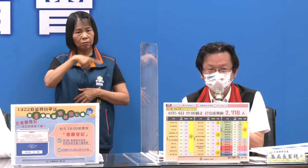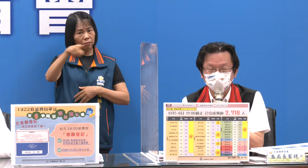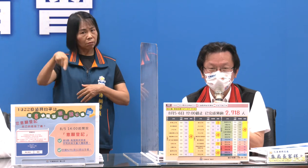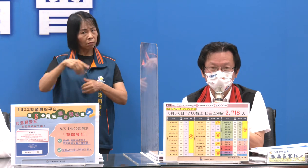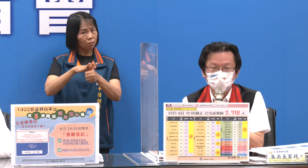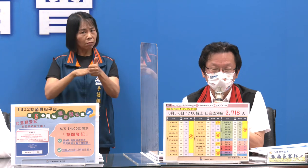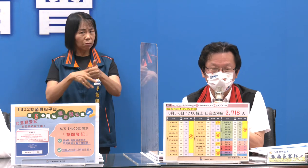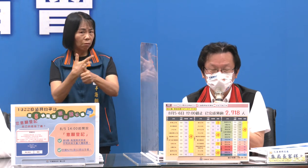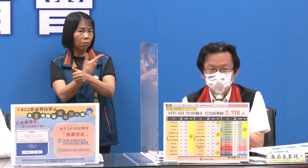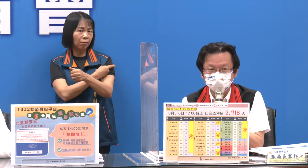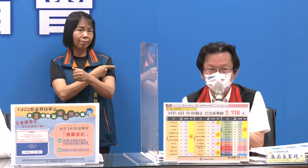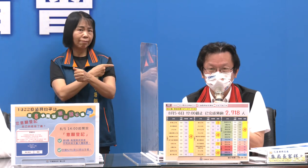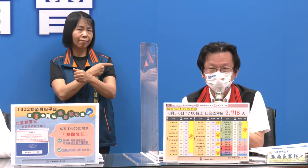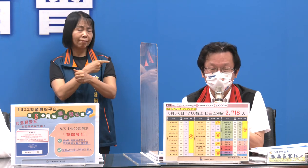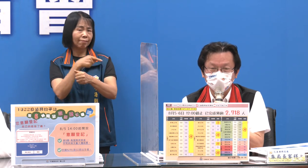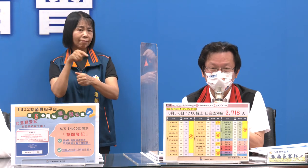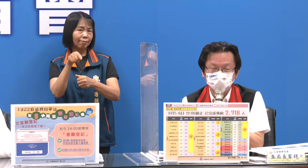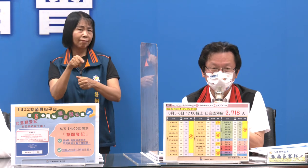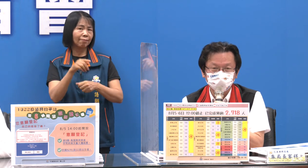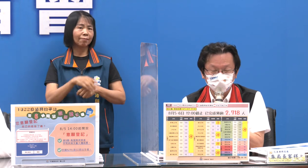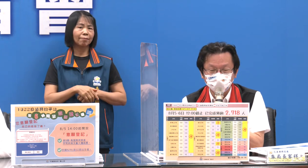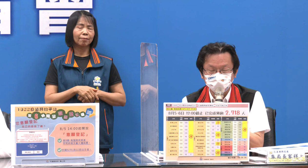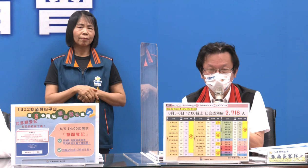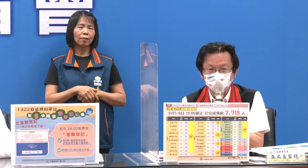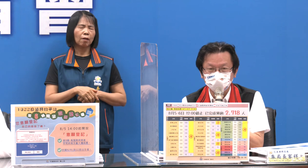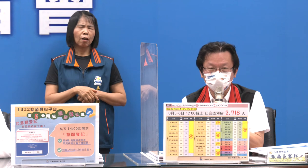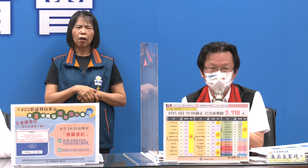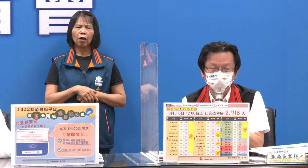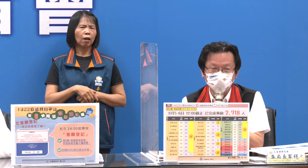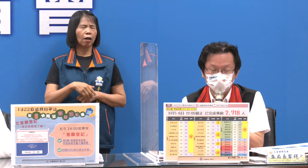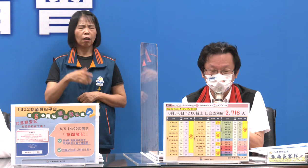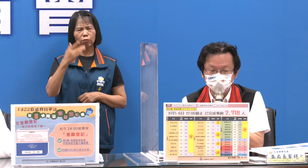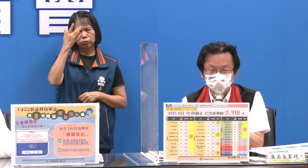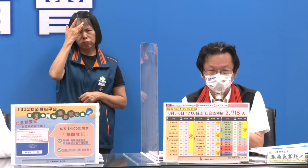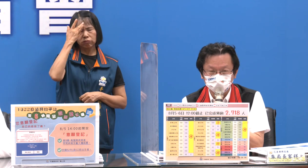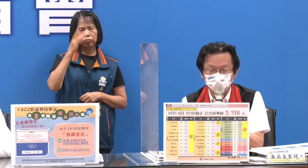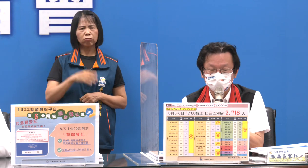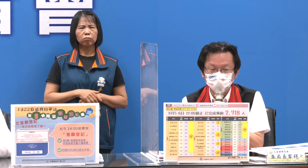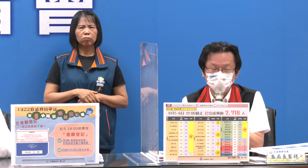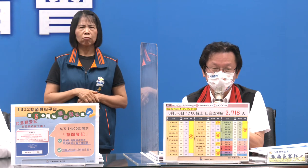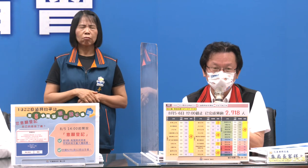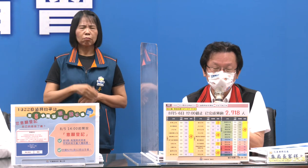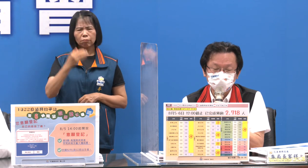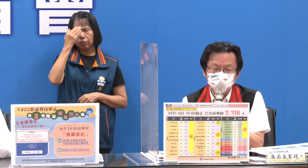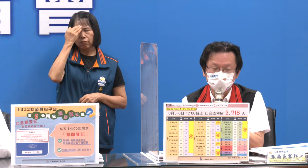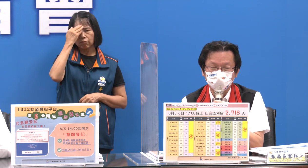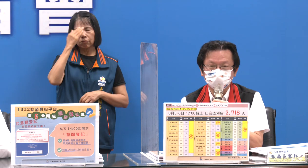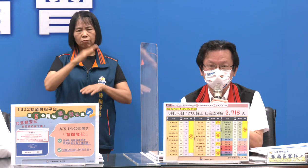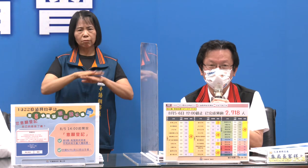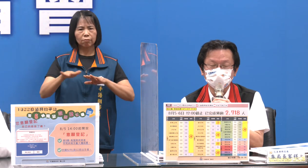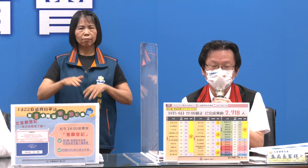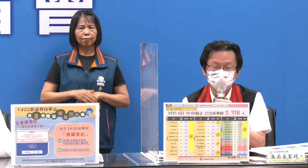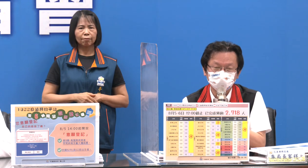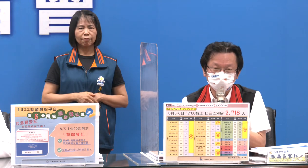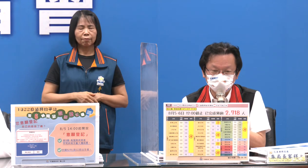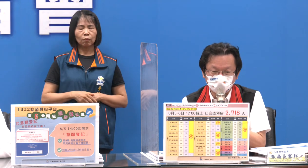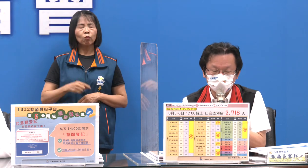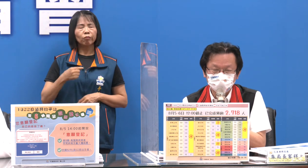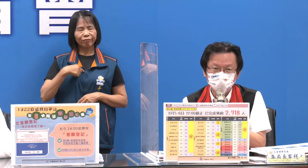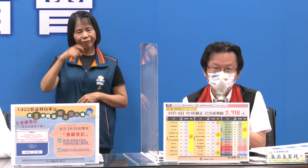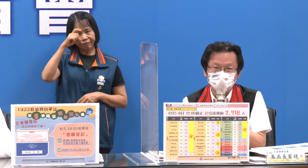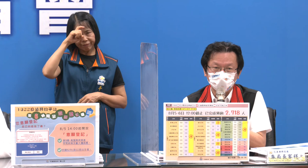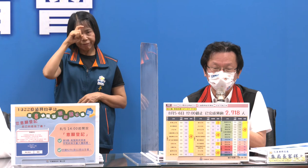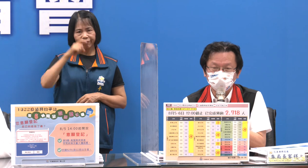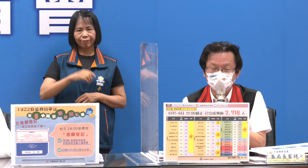苗的部分都有一个非常不方便而且不好的一个成果。所以事实上呢非常恳切的期